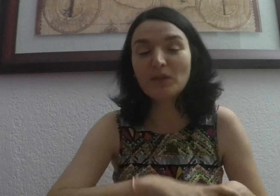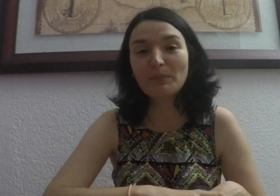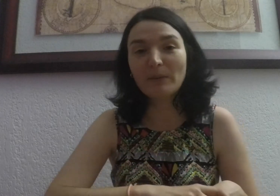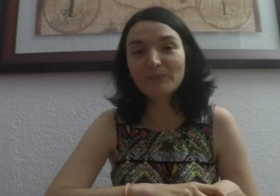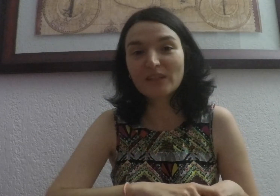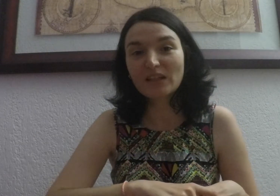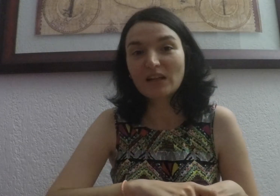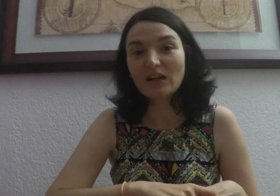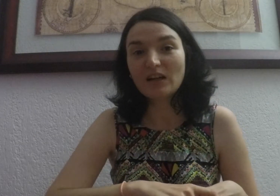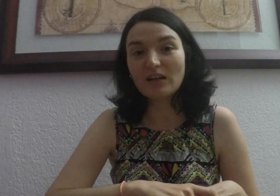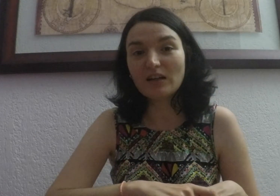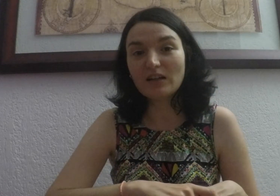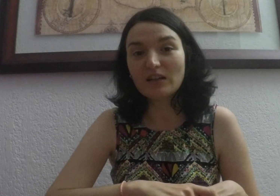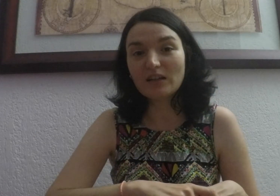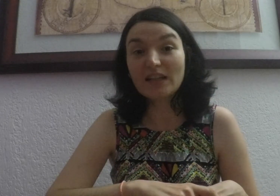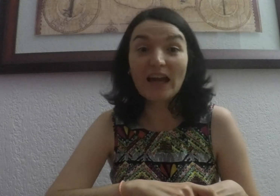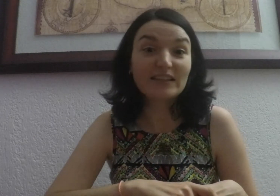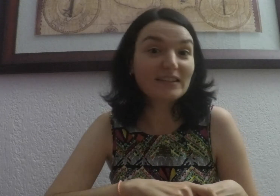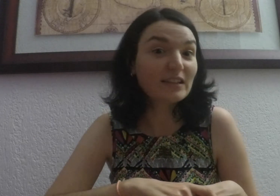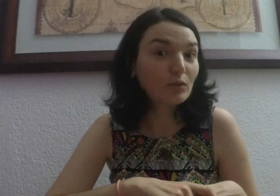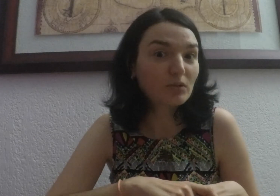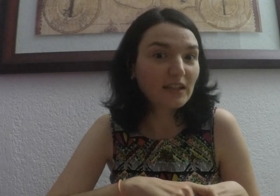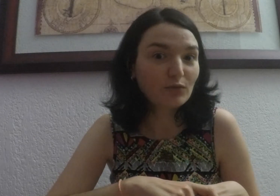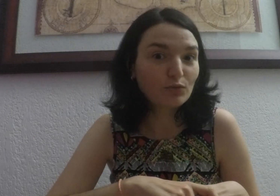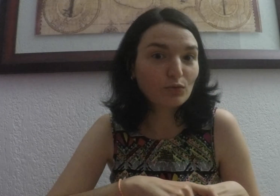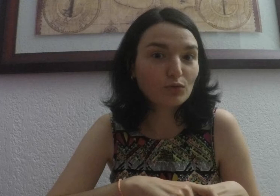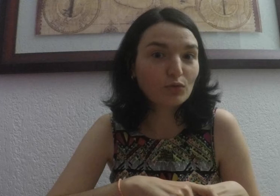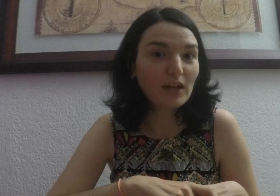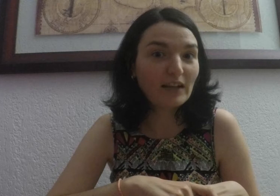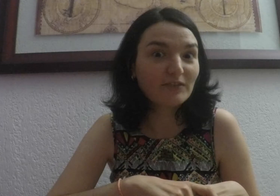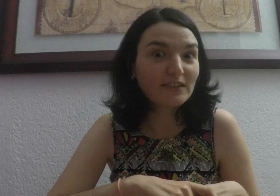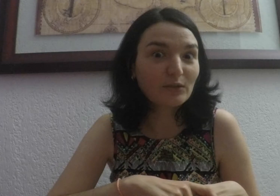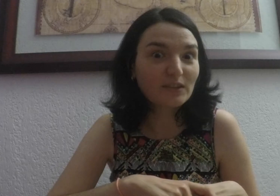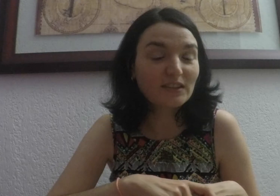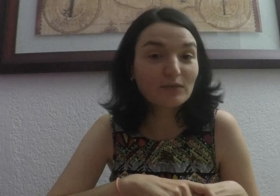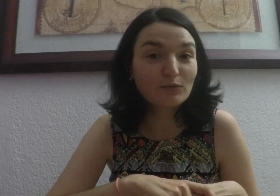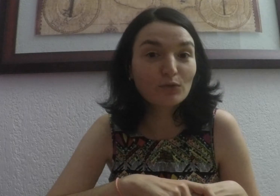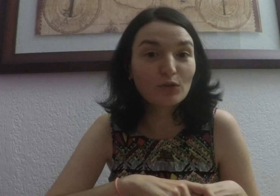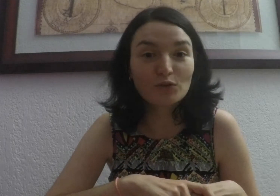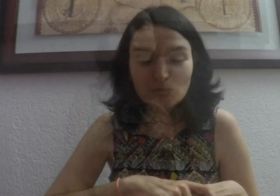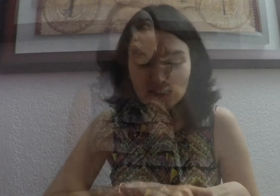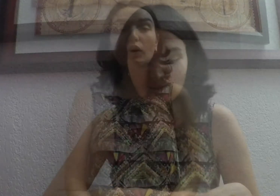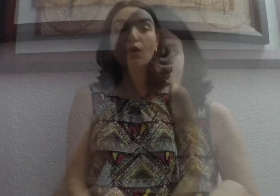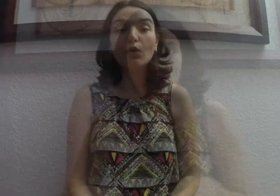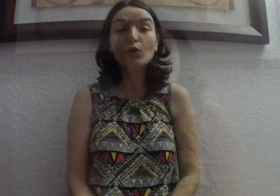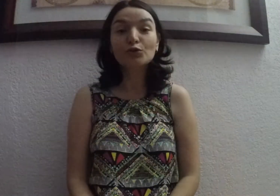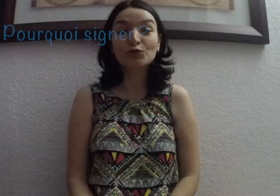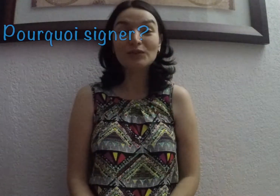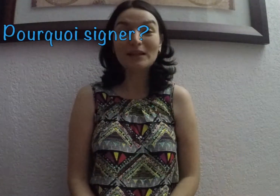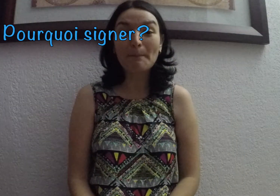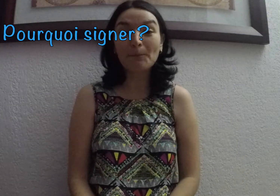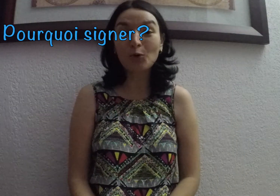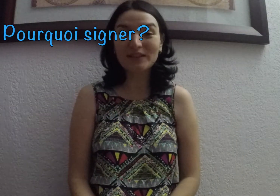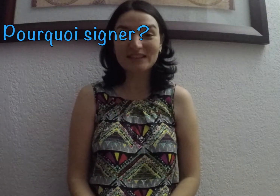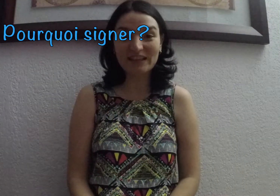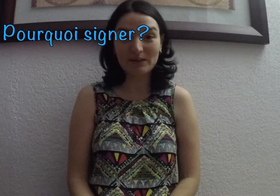Pas et à laisser des commentaires tout au long de la vidéo si vous le souhaitez. Aujourd'hui, pourquoi signer avec